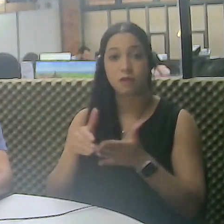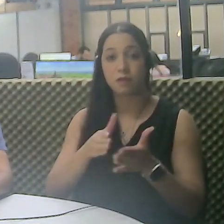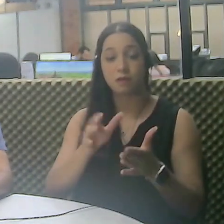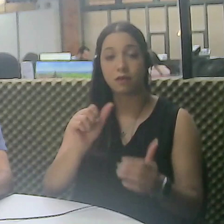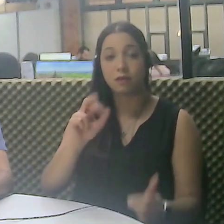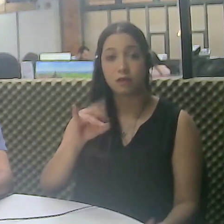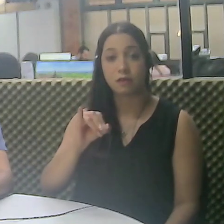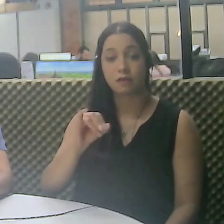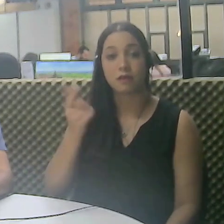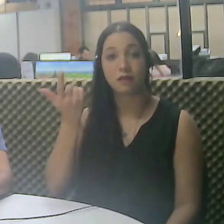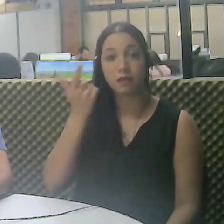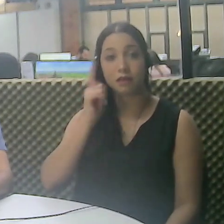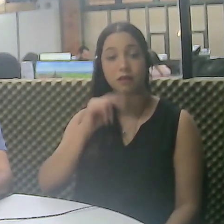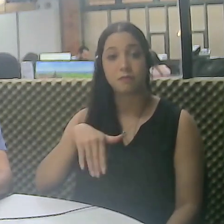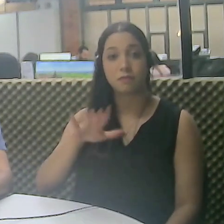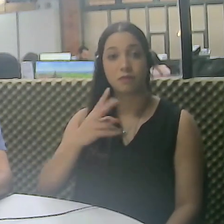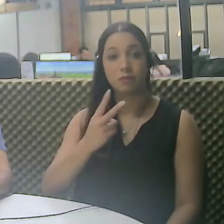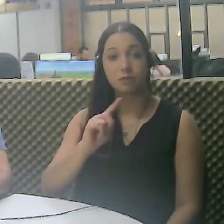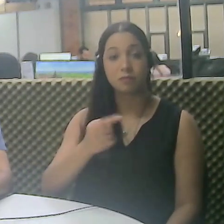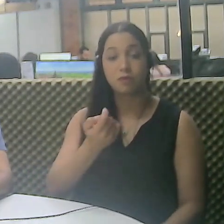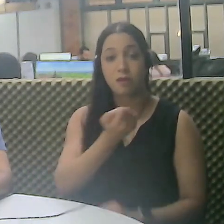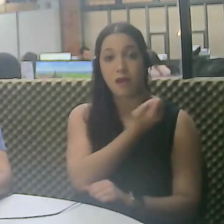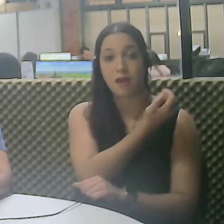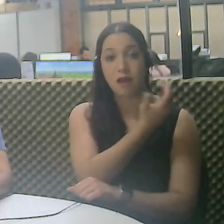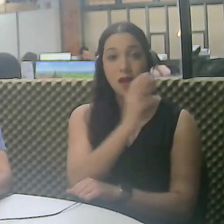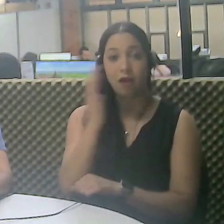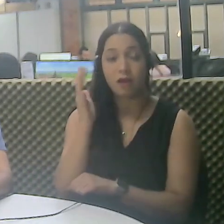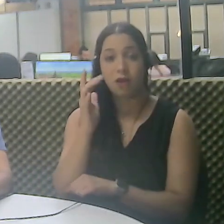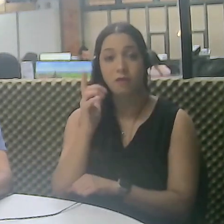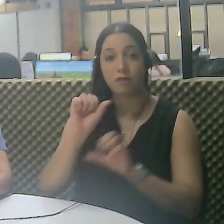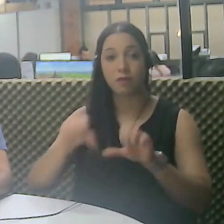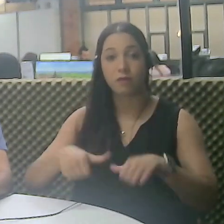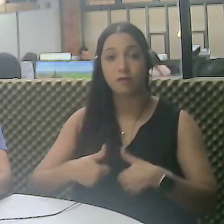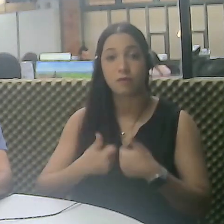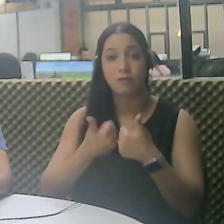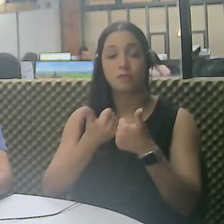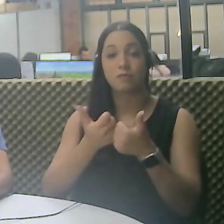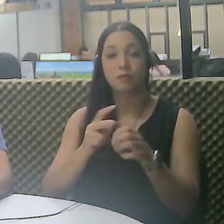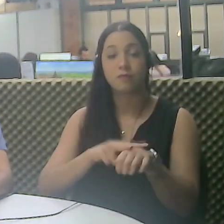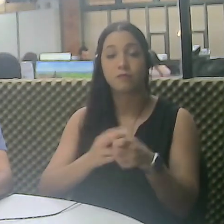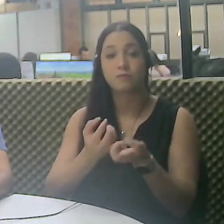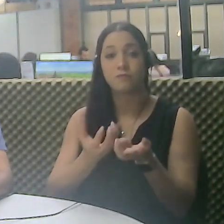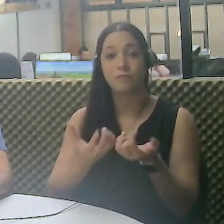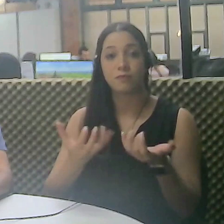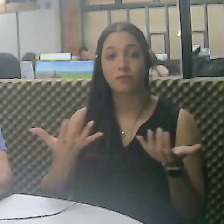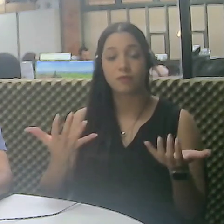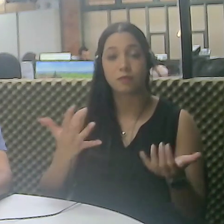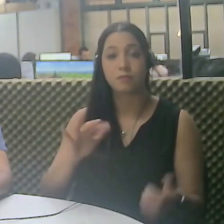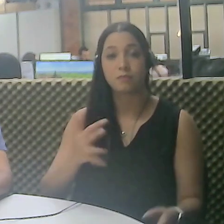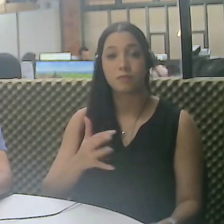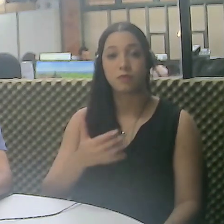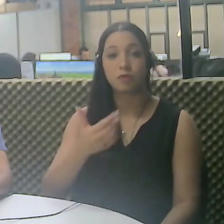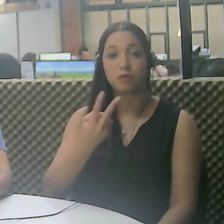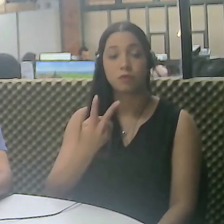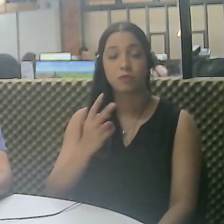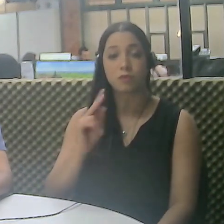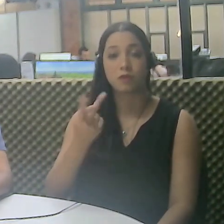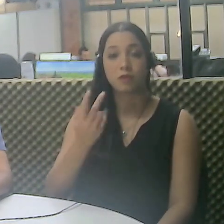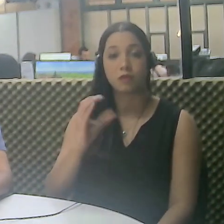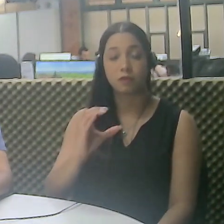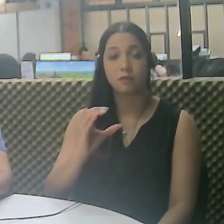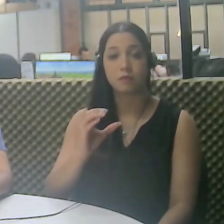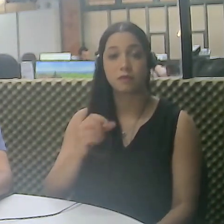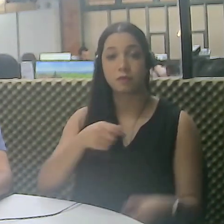A propriedade vai receber mais de 2 mil mudas que farão a recomposição vegetal em uma área aproximada de 2 hectares.